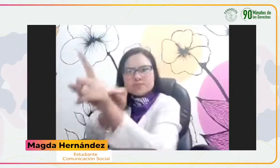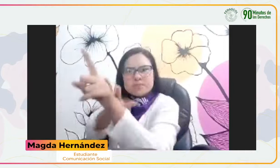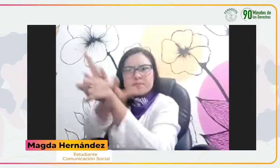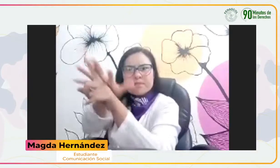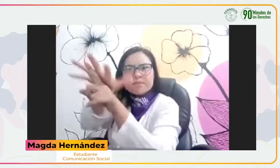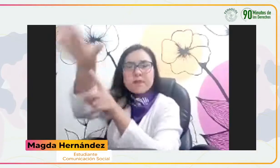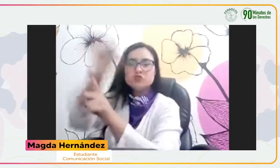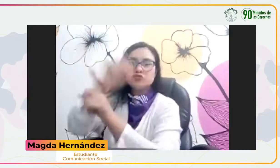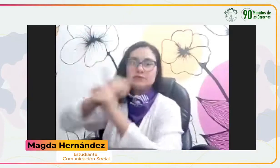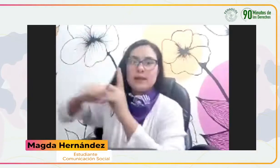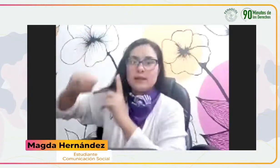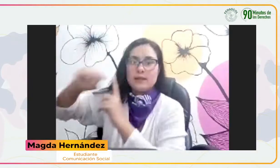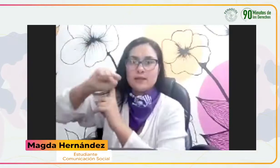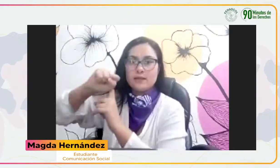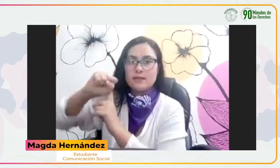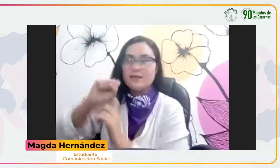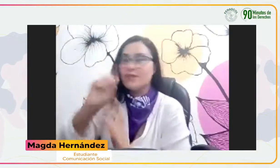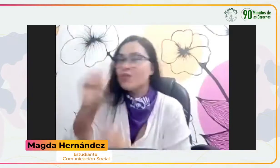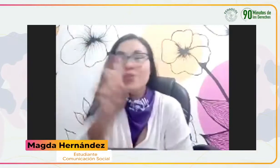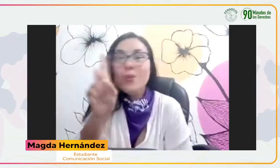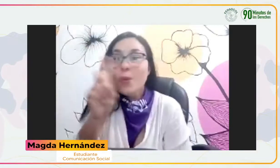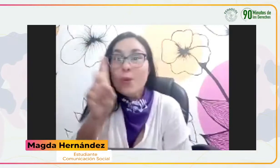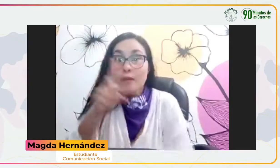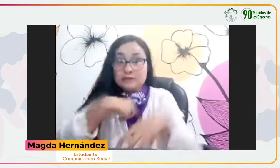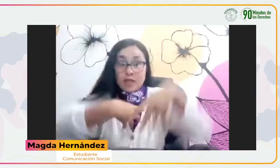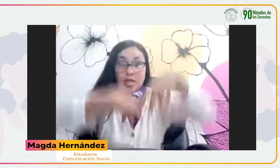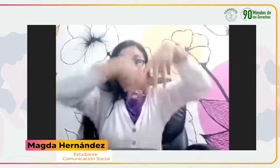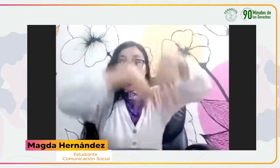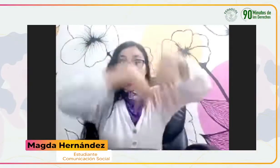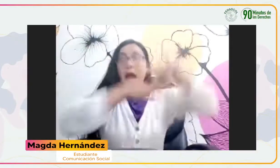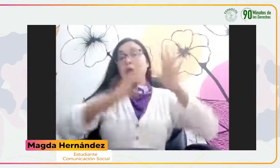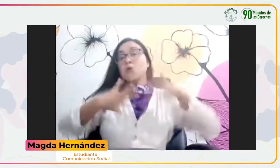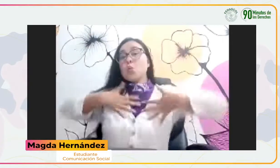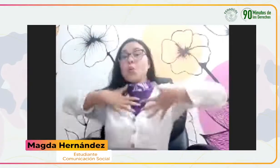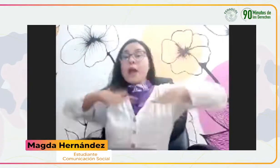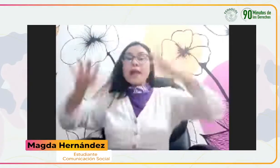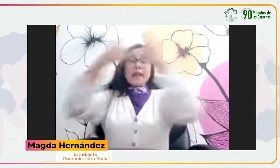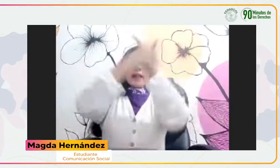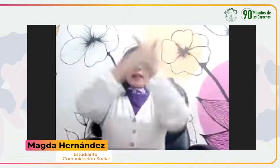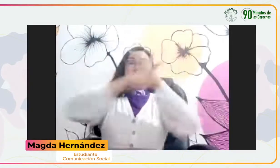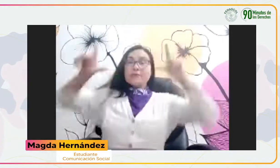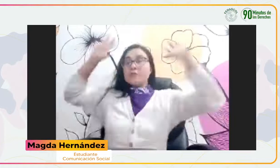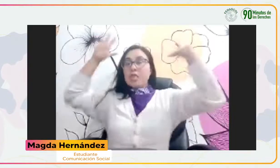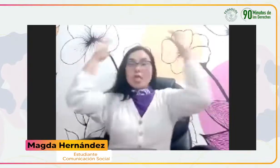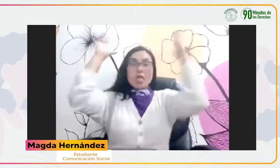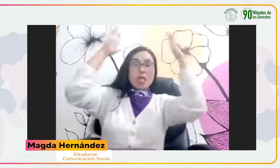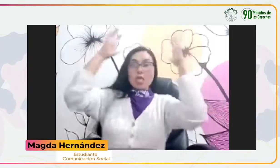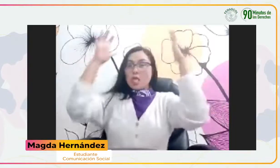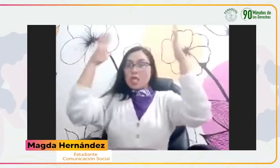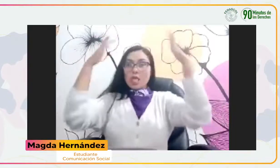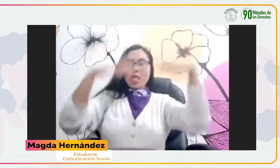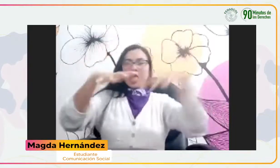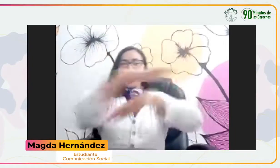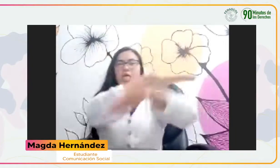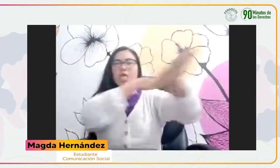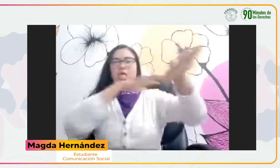realmente se maneje y podamos hacer una incidencia social. No marchar por marchar y decir que